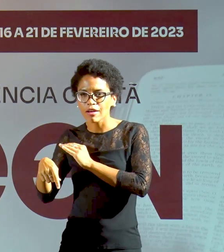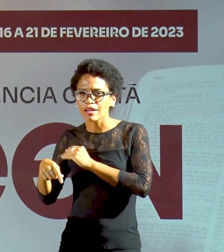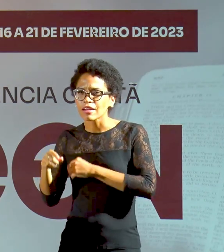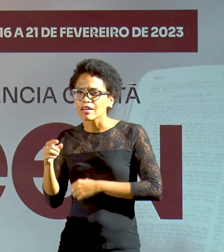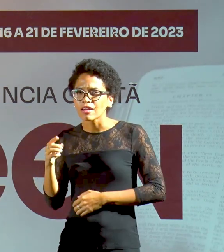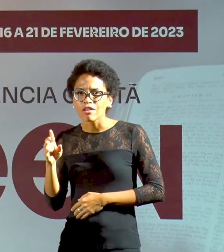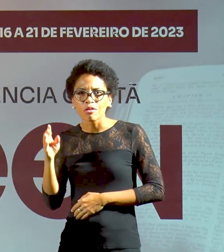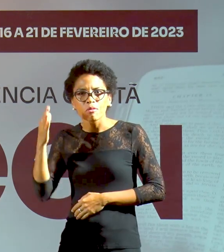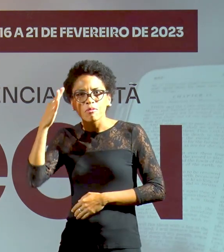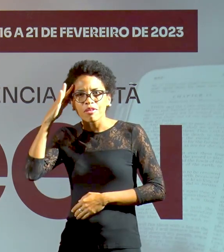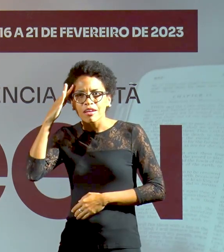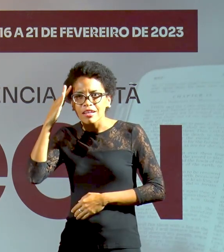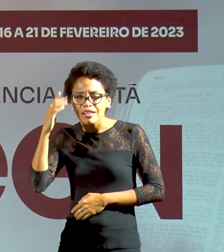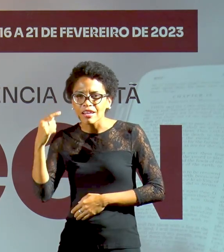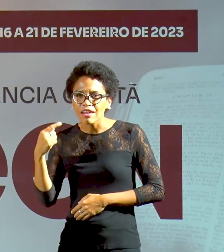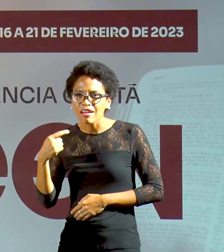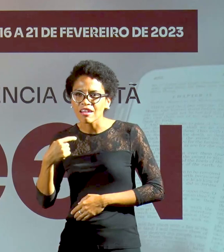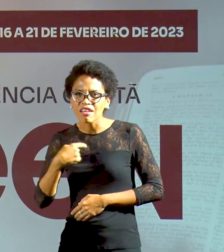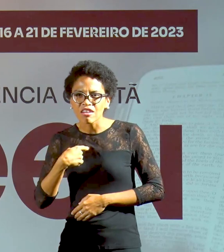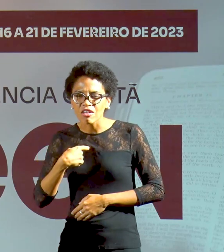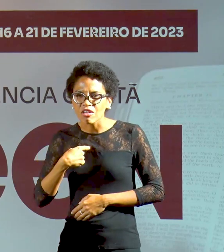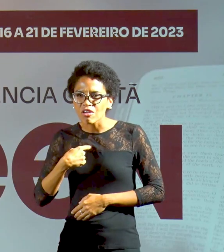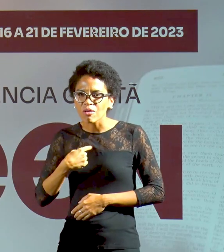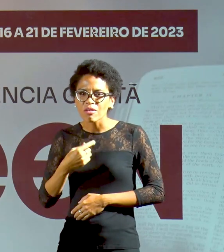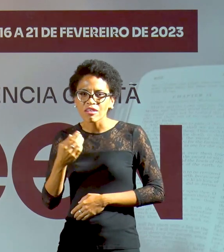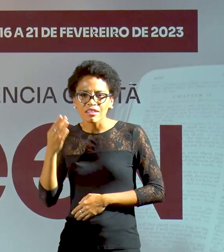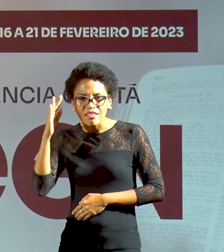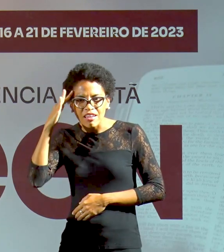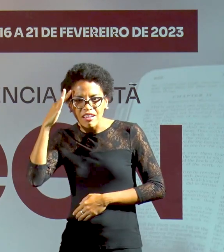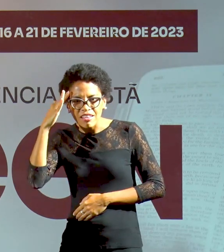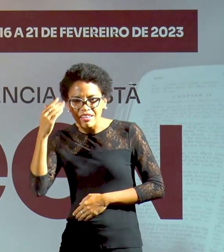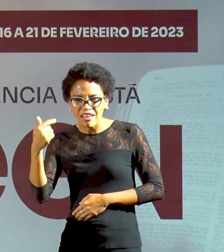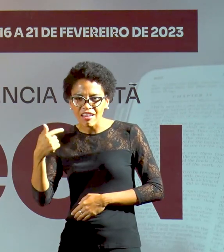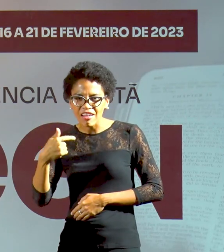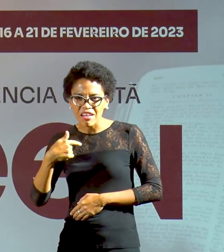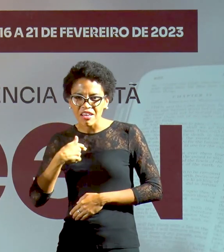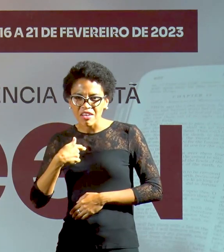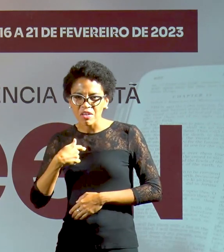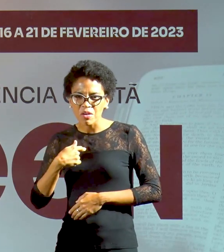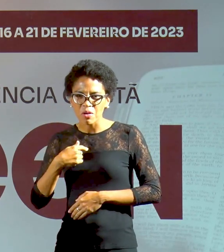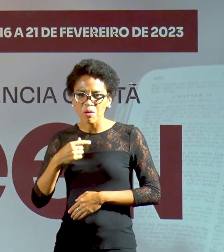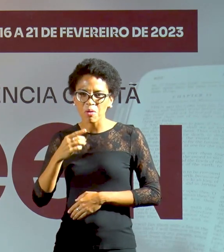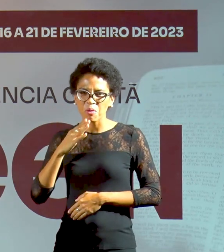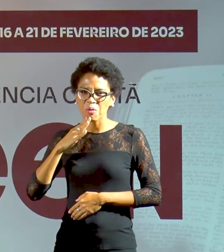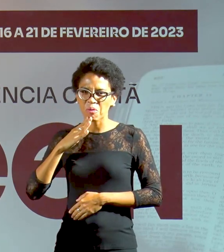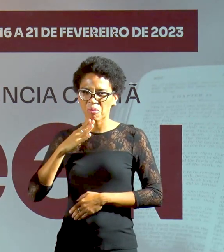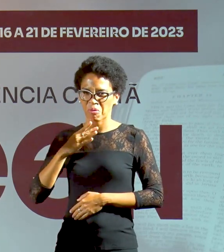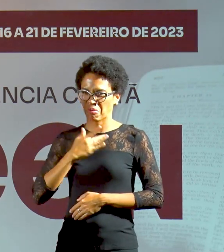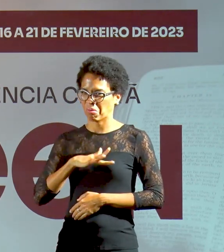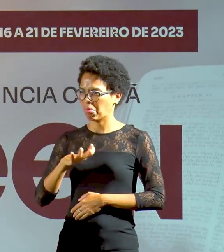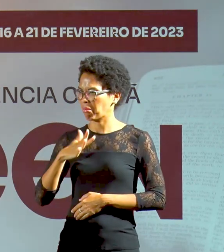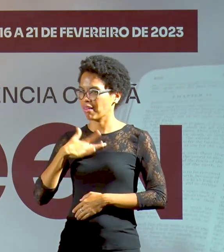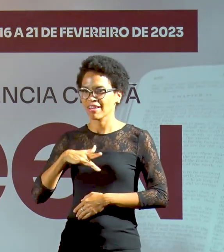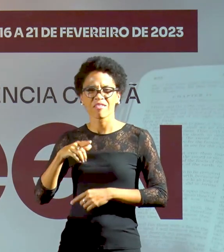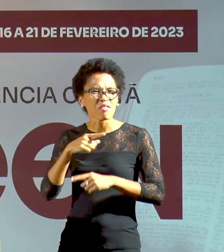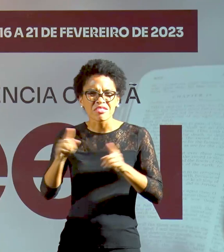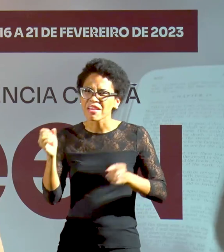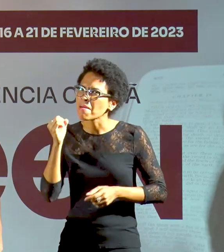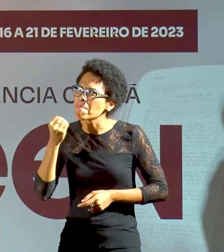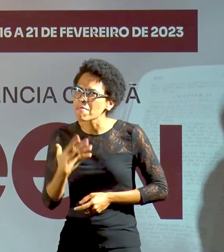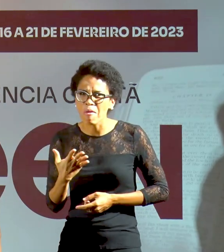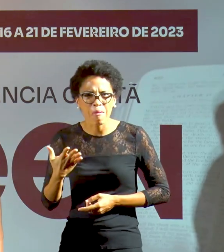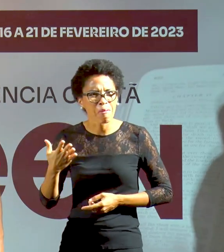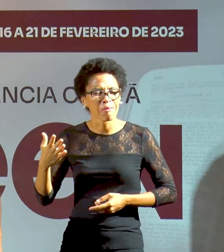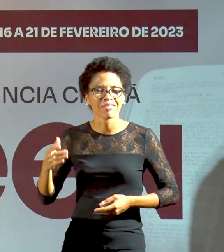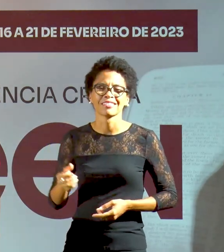descobri que eu sou o Miserável homem que Paulo Fala mano vocês são gente boa demais da conta pra vocês